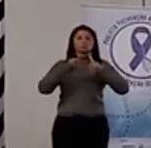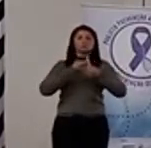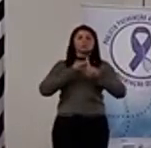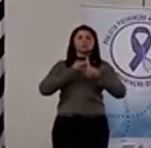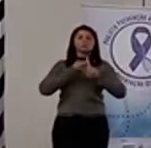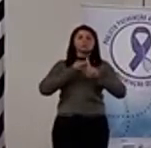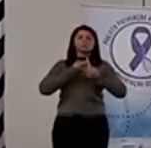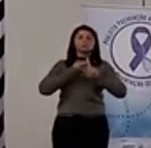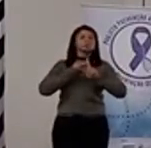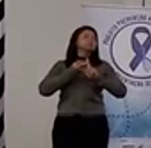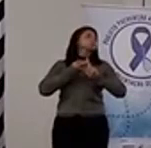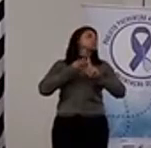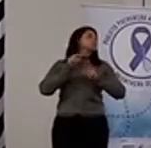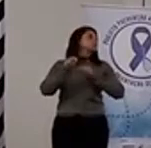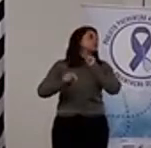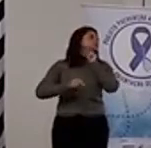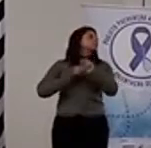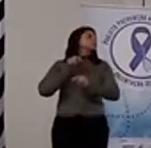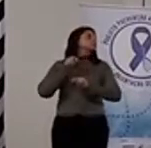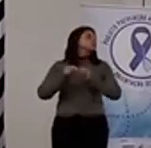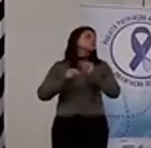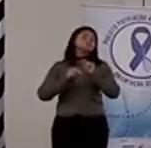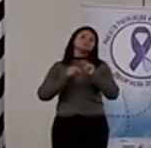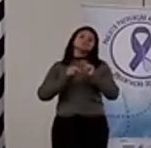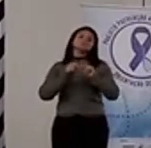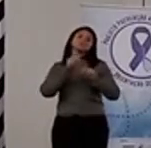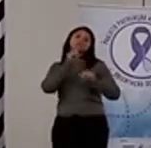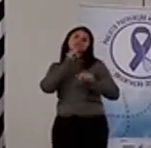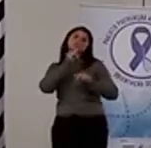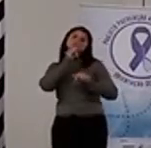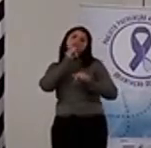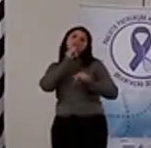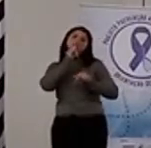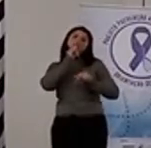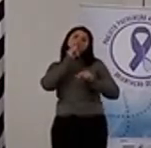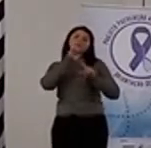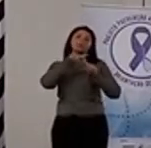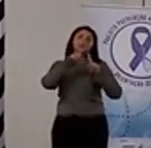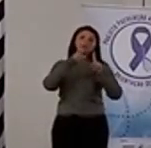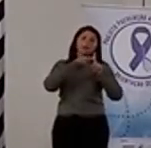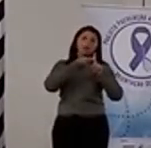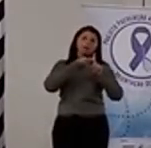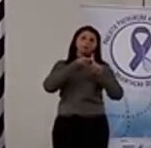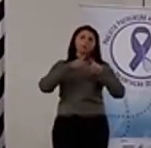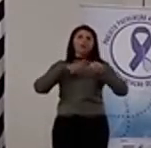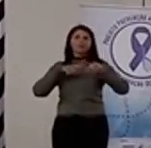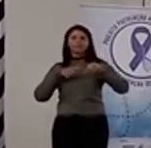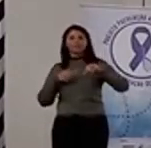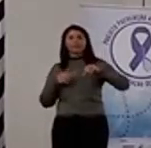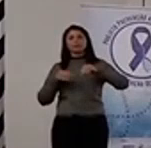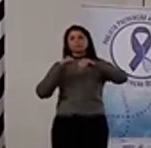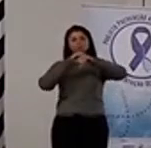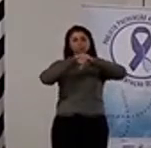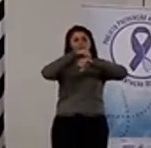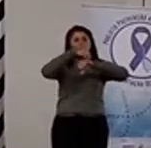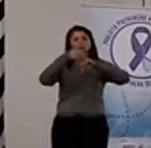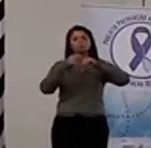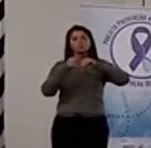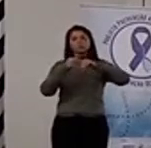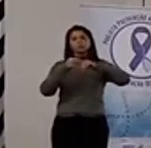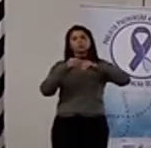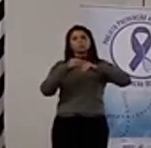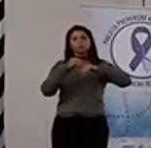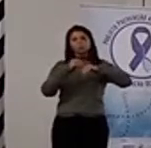colocando o bebê de lado, assim. Por exemplo, miomas. Se a mulher vai engravidar e ela tiver miomas muito grandes, os miomas podem crescer